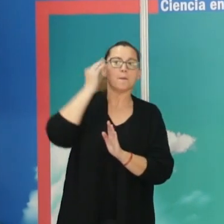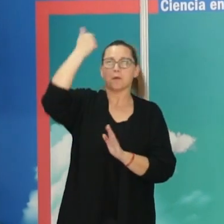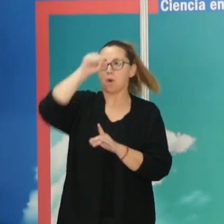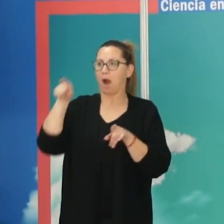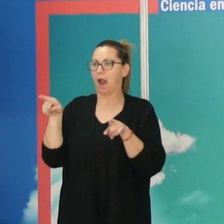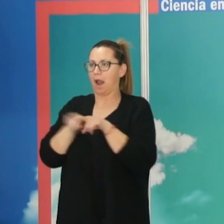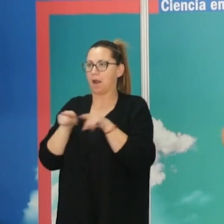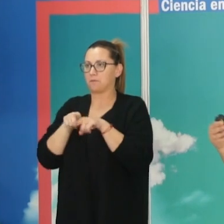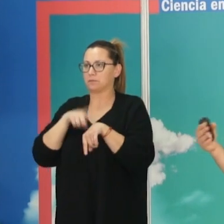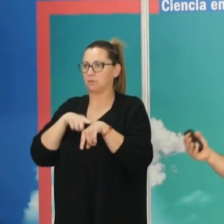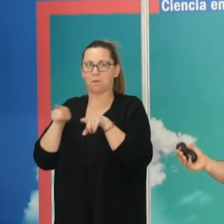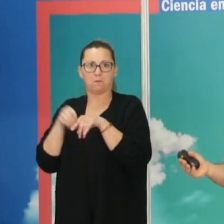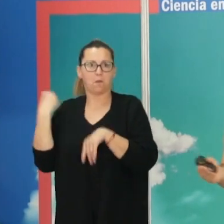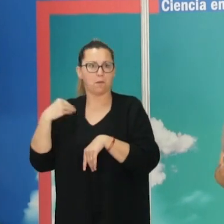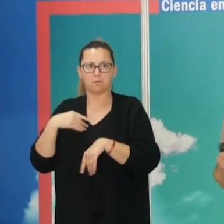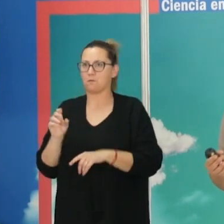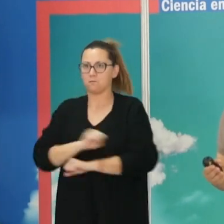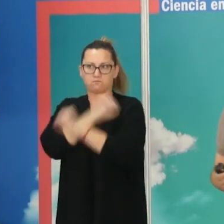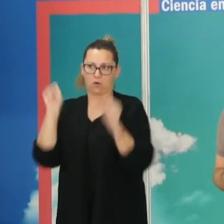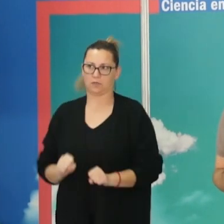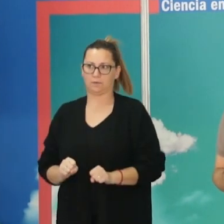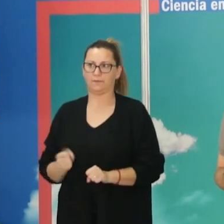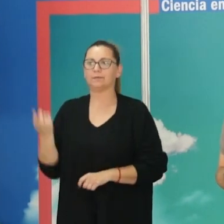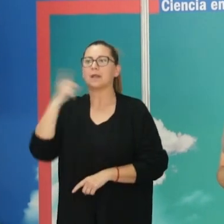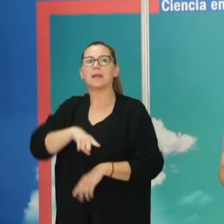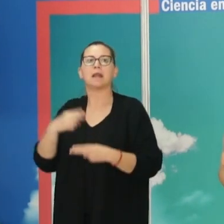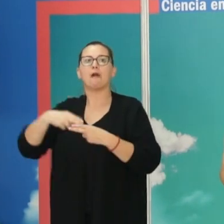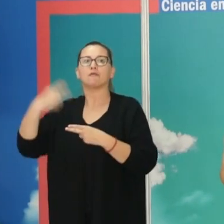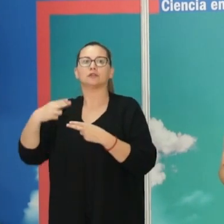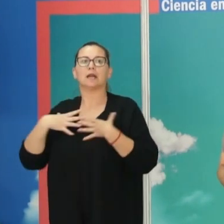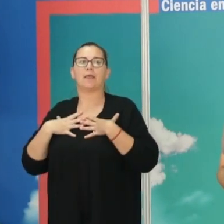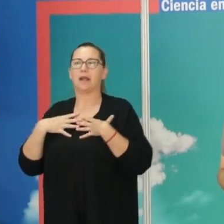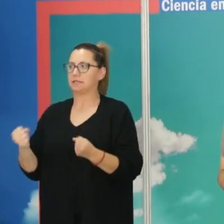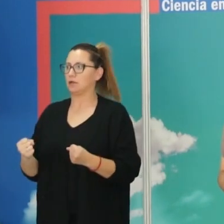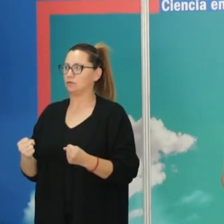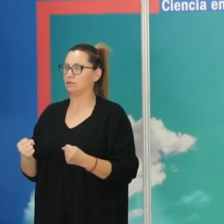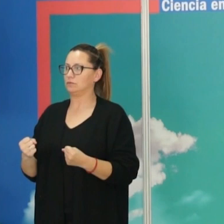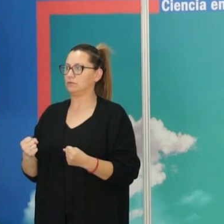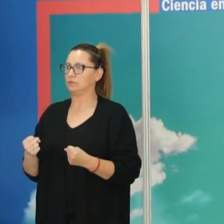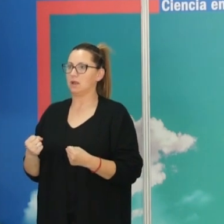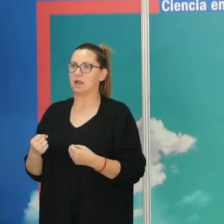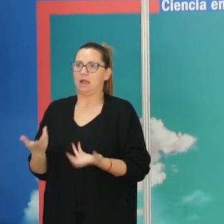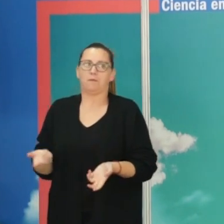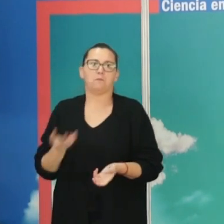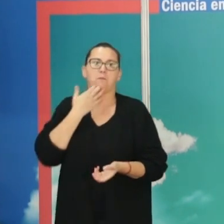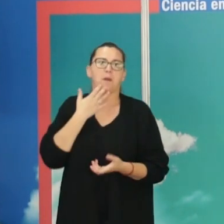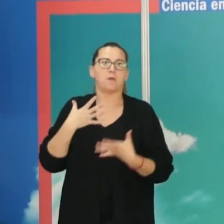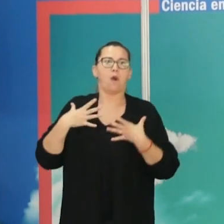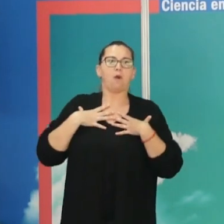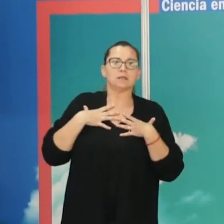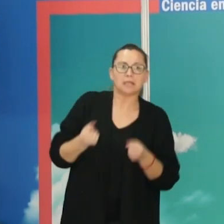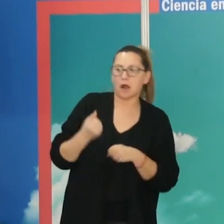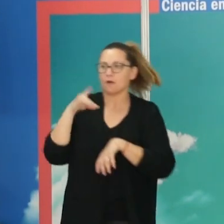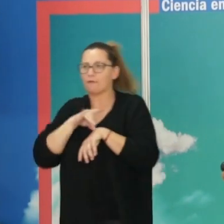tiempo. También está la frontera de la salud, si no se puede estar sano y enfermo simultáneamente.